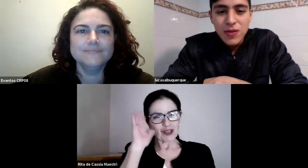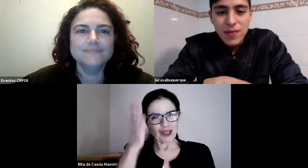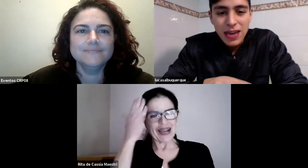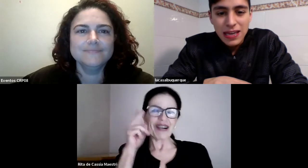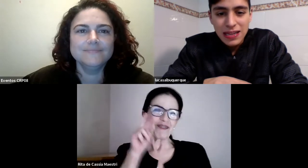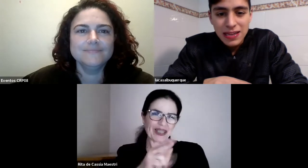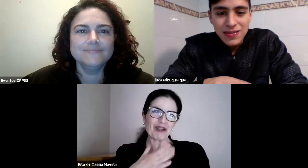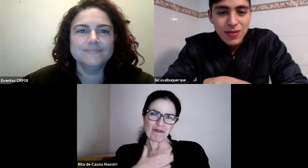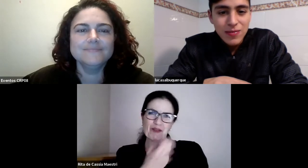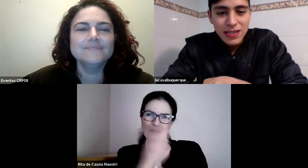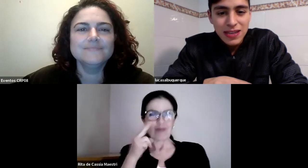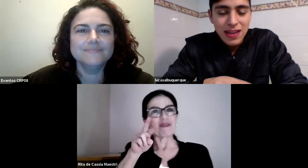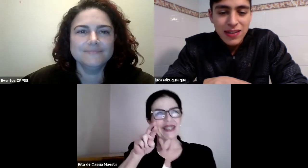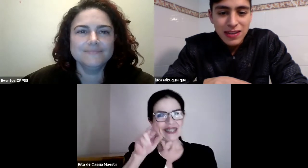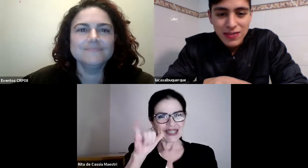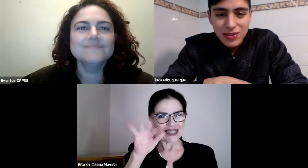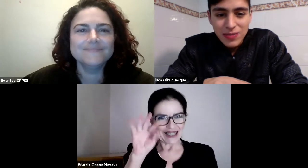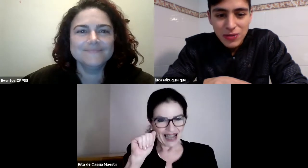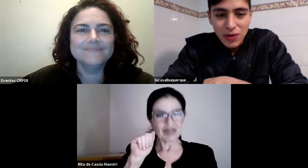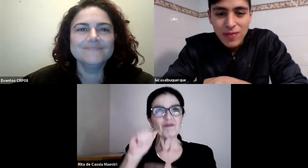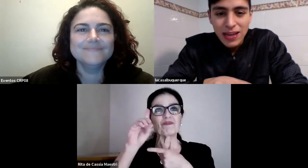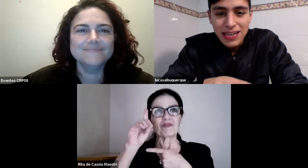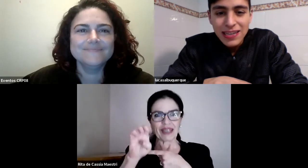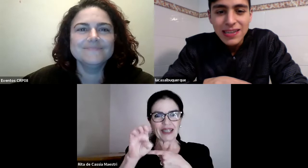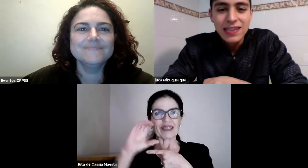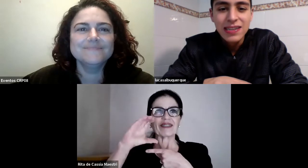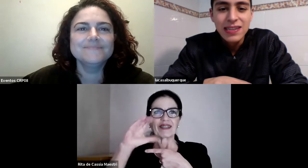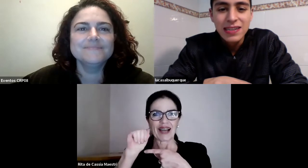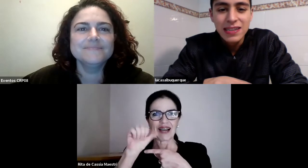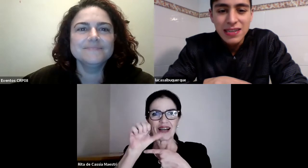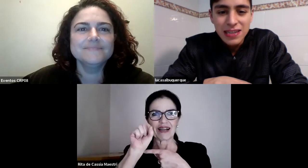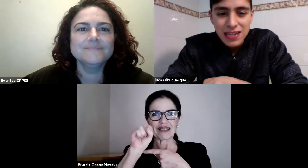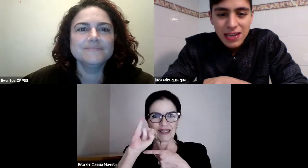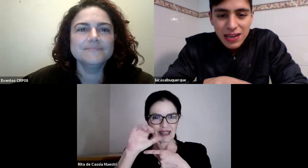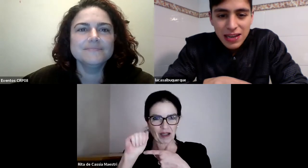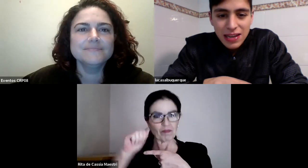Meu nome é Rita, como vocês já devem ter visto, meu nome ali.